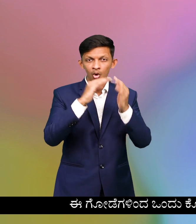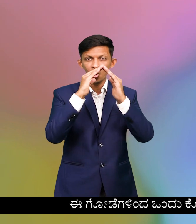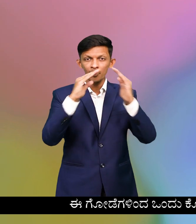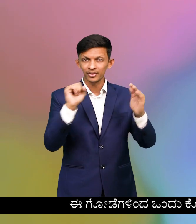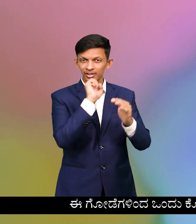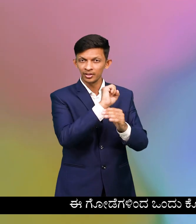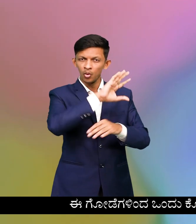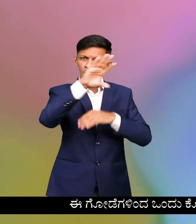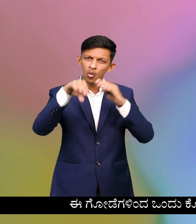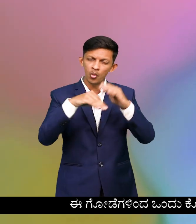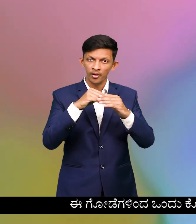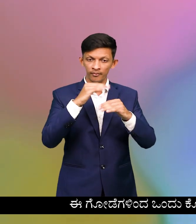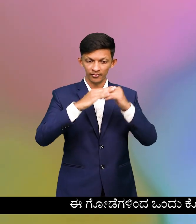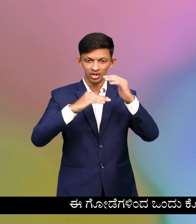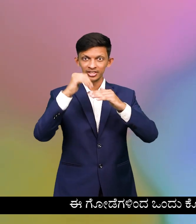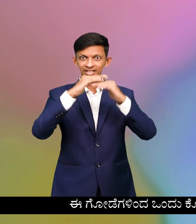ಕಟ್ಟಡವನ್ನು ರೂಪಿಸಲು ಕೊಠಡಿಗಳ ಸಂಗ್ರಹ.